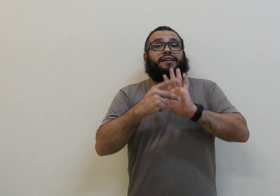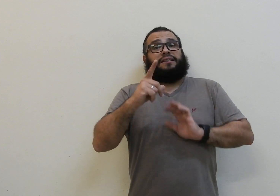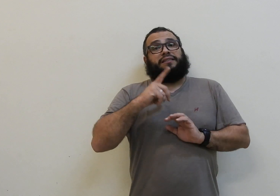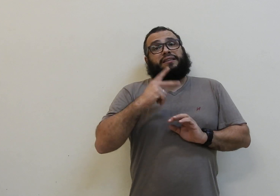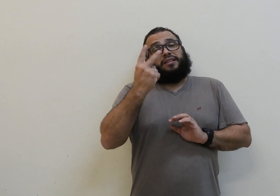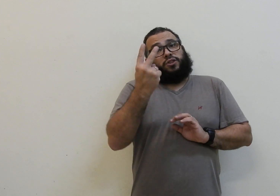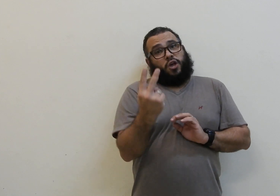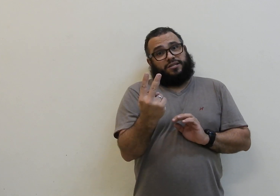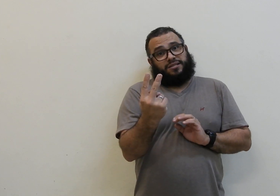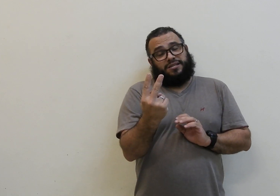Falar significa